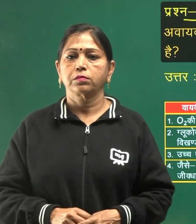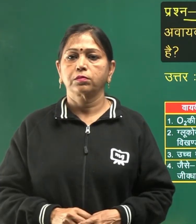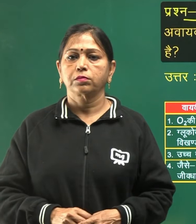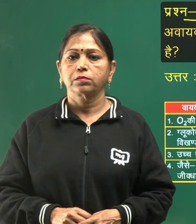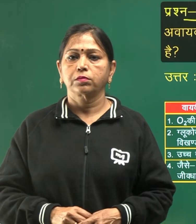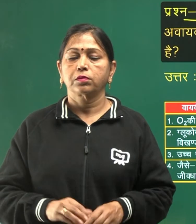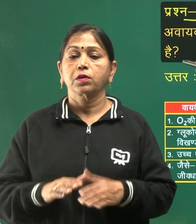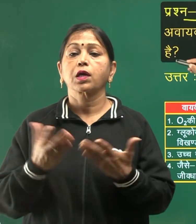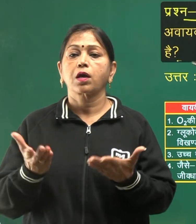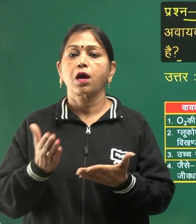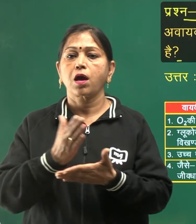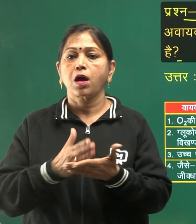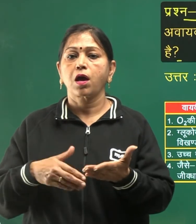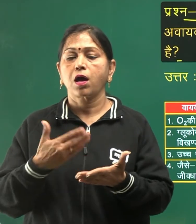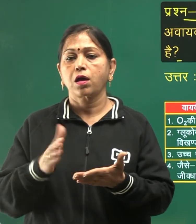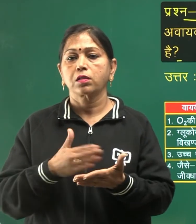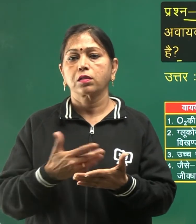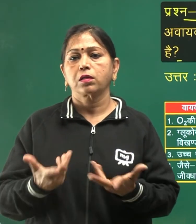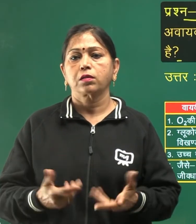क्या अंतर है?